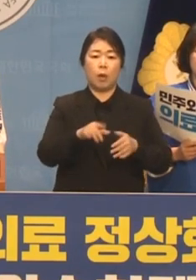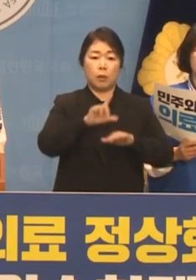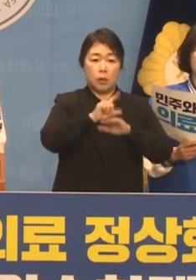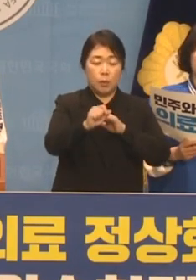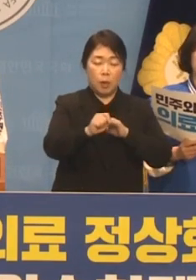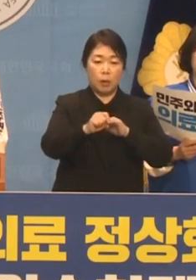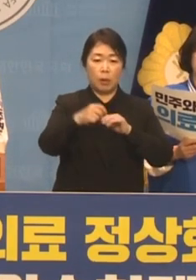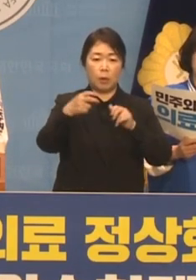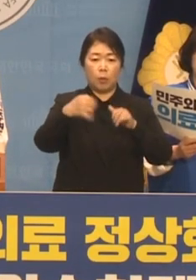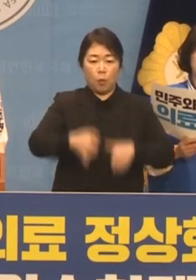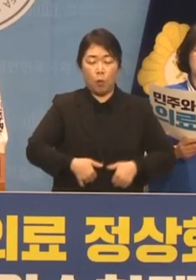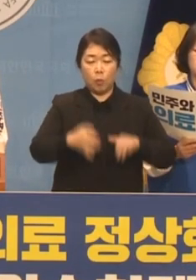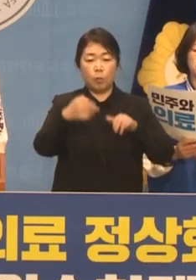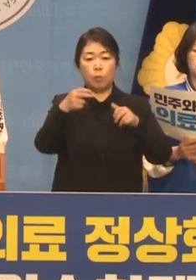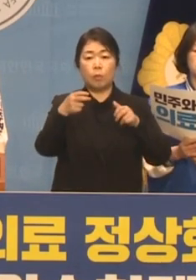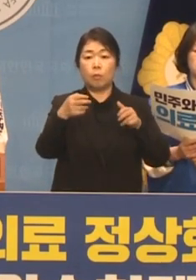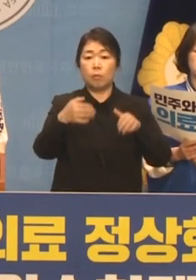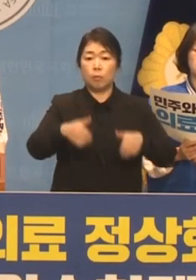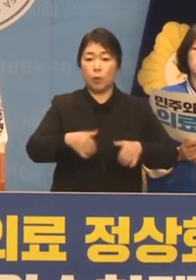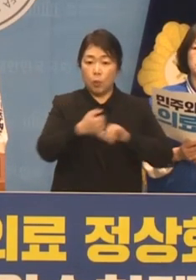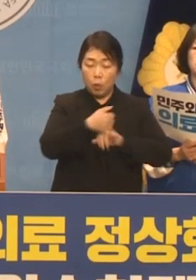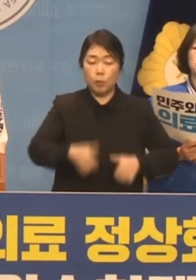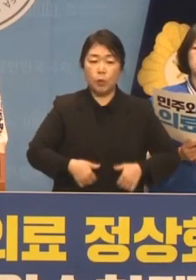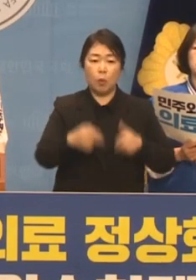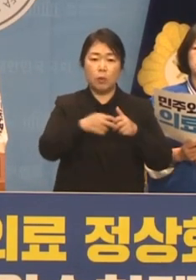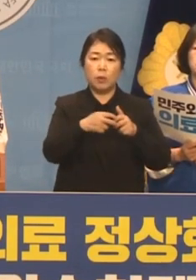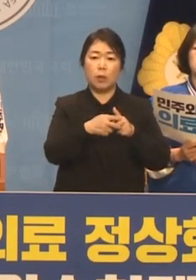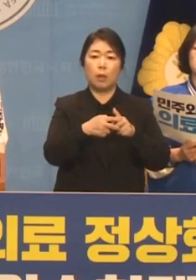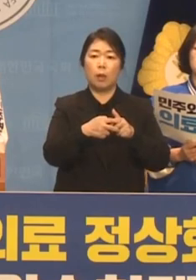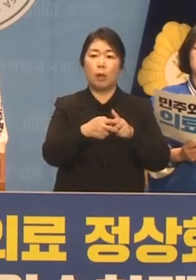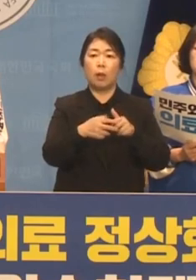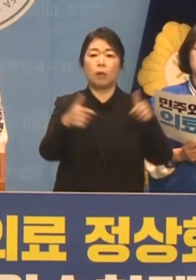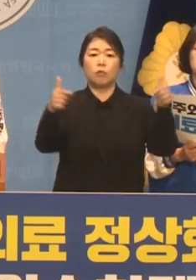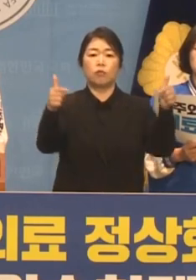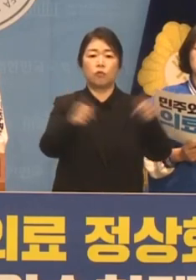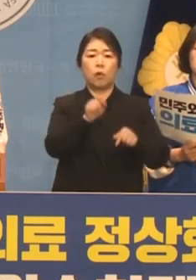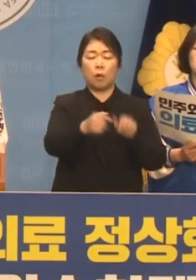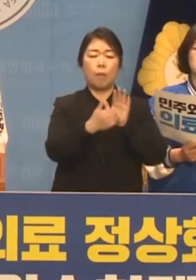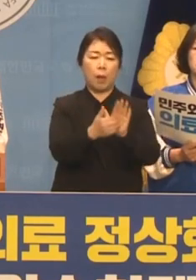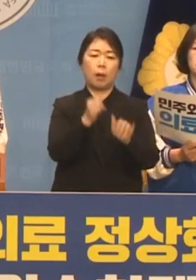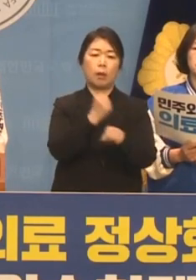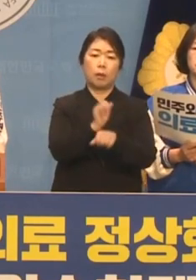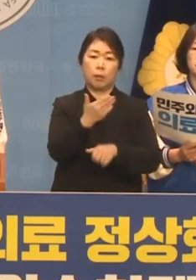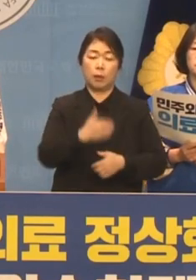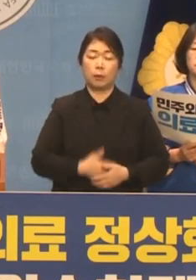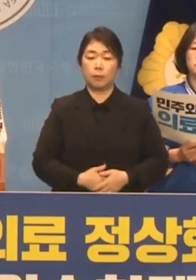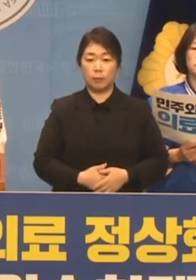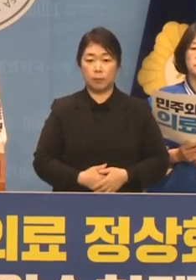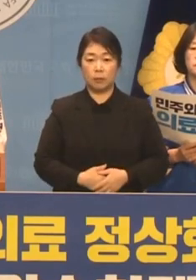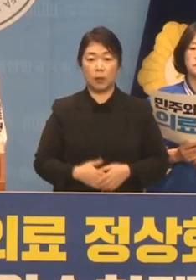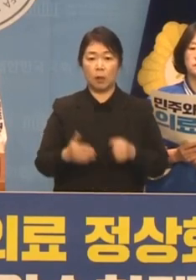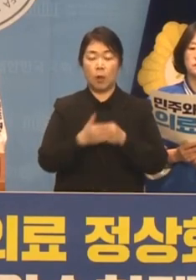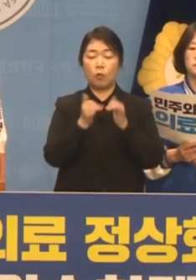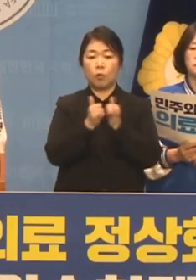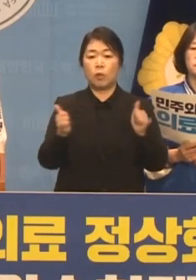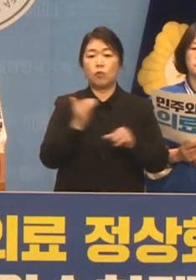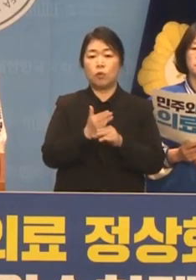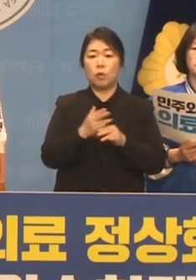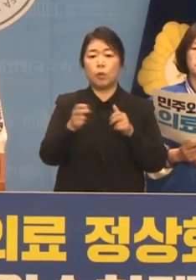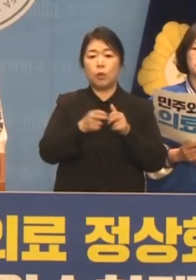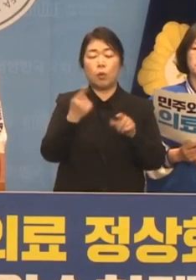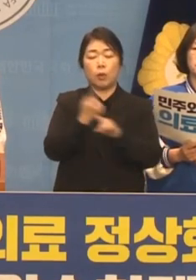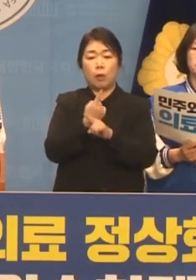것입니다 더불어 민주연합 의료개혁 특별위원회는 국민 중심 의료 개혁을 위해 다음과 같이 공약을